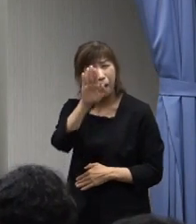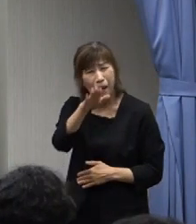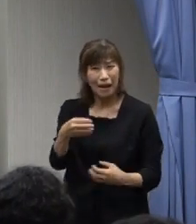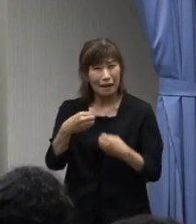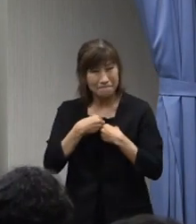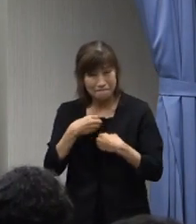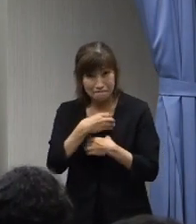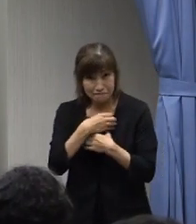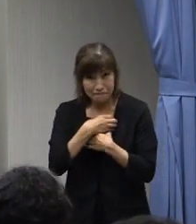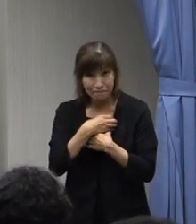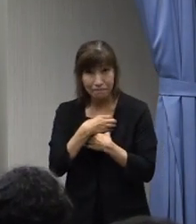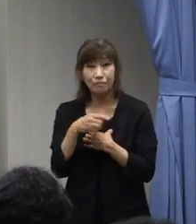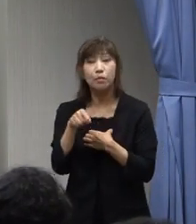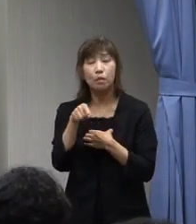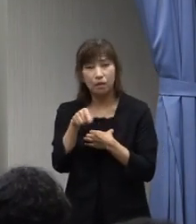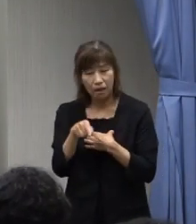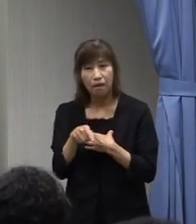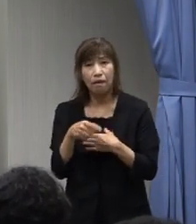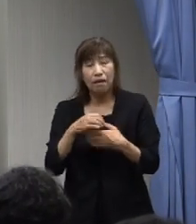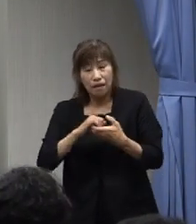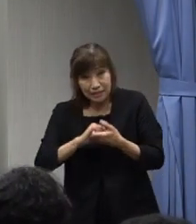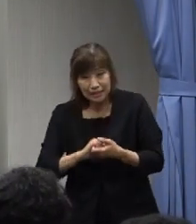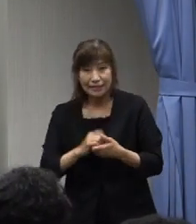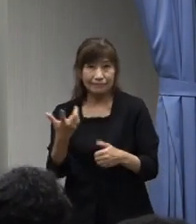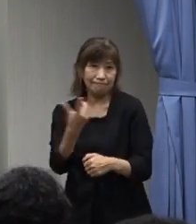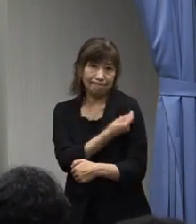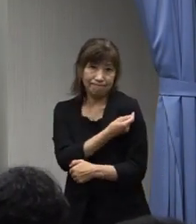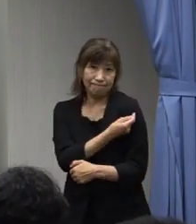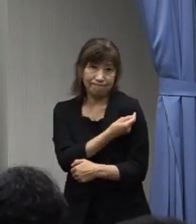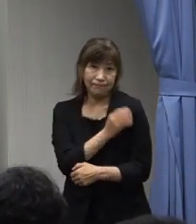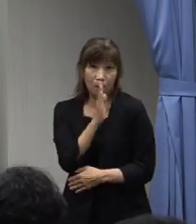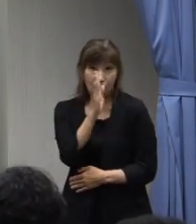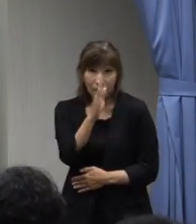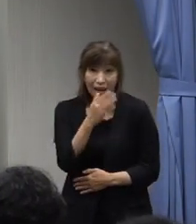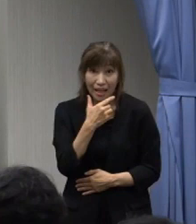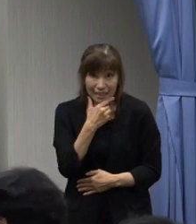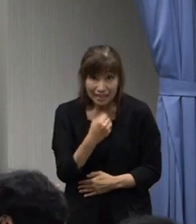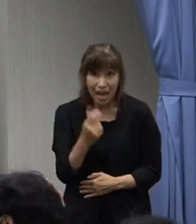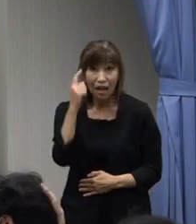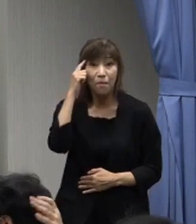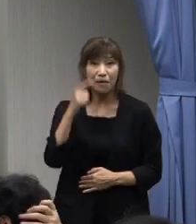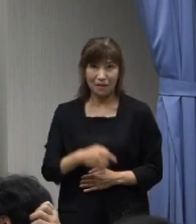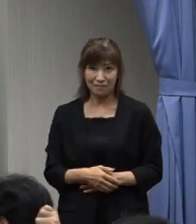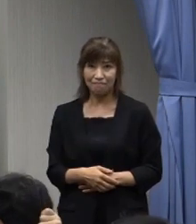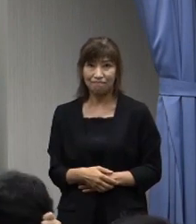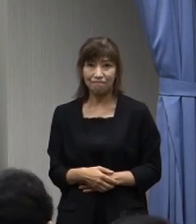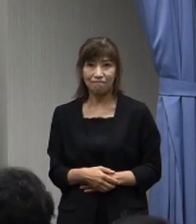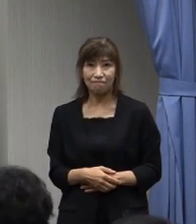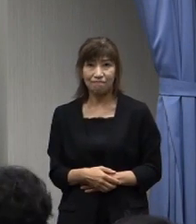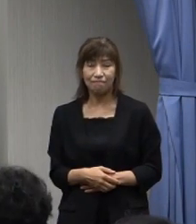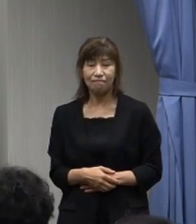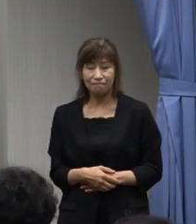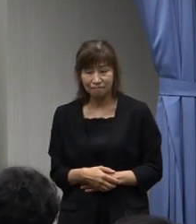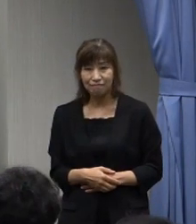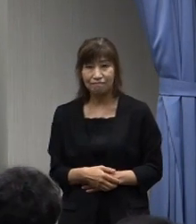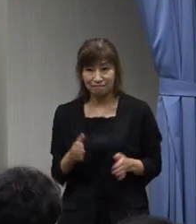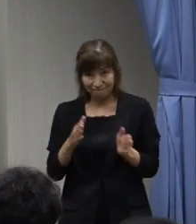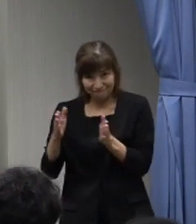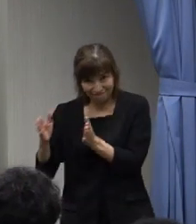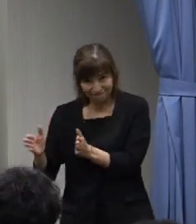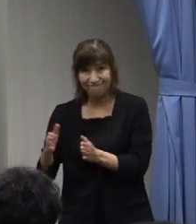から、ぜひワクチン接種をお願いしたいと思います。次お願いします